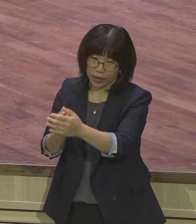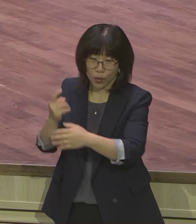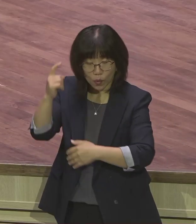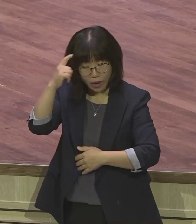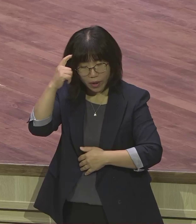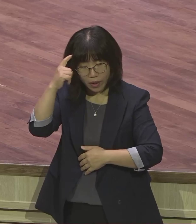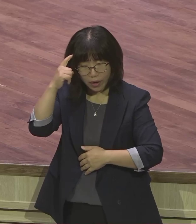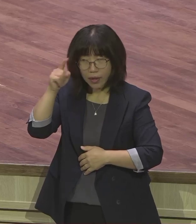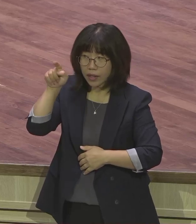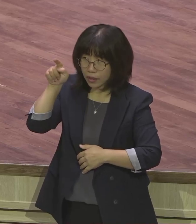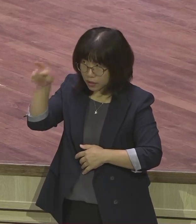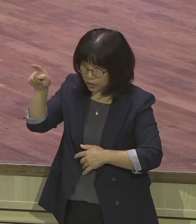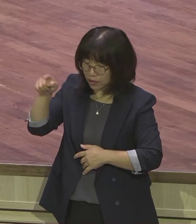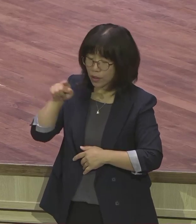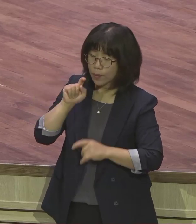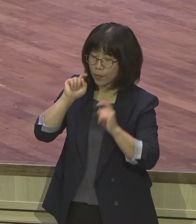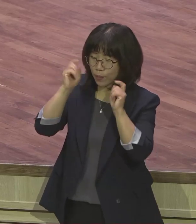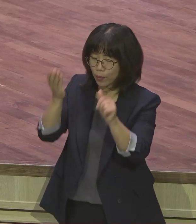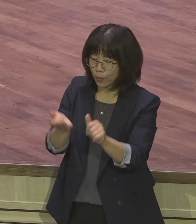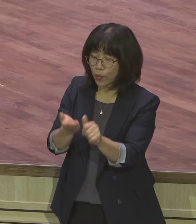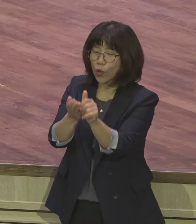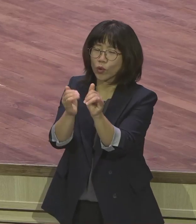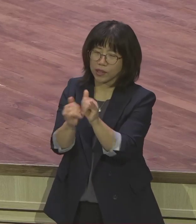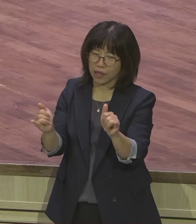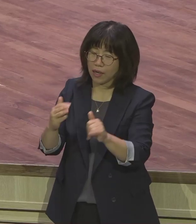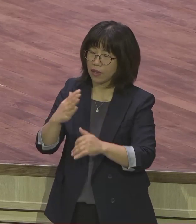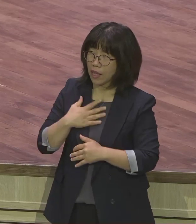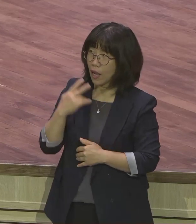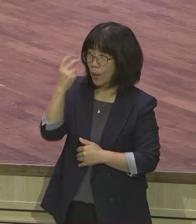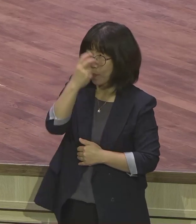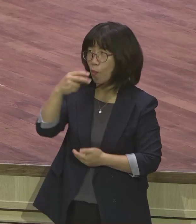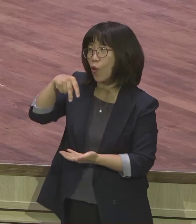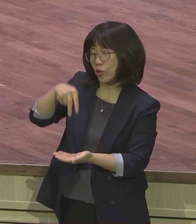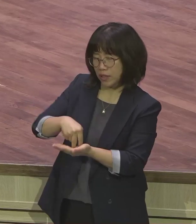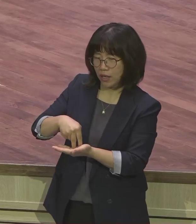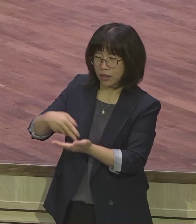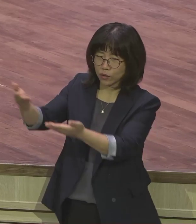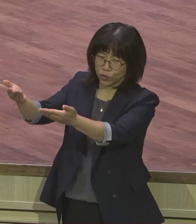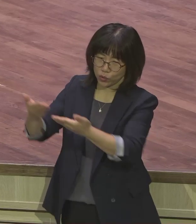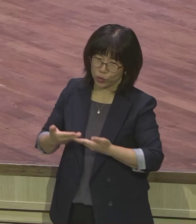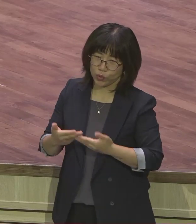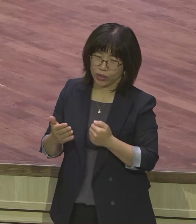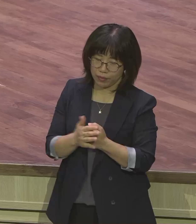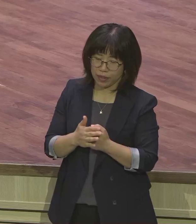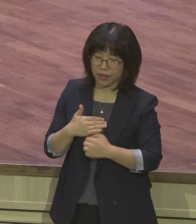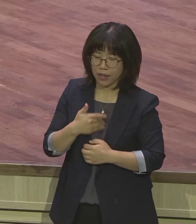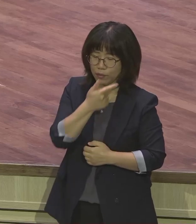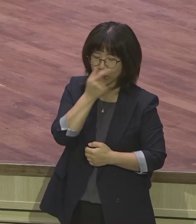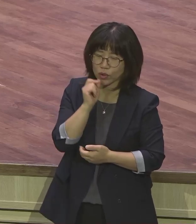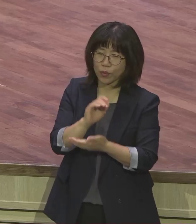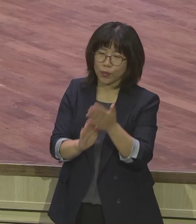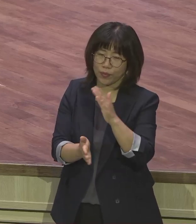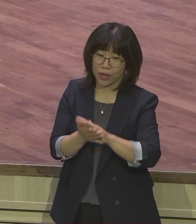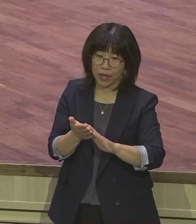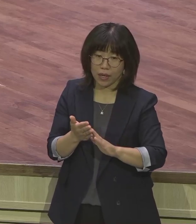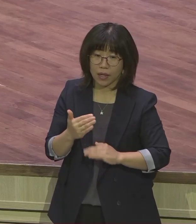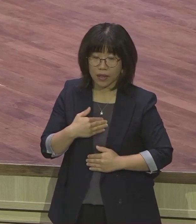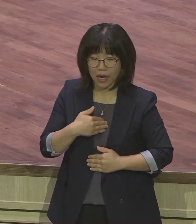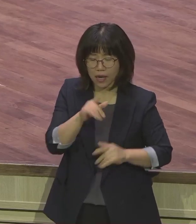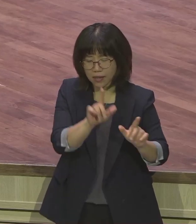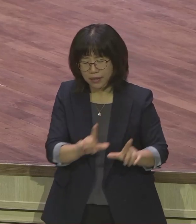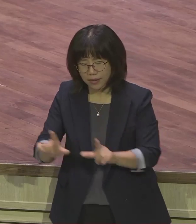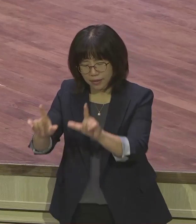목자가 누구냐 따라서 양들은 보장되게 되면 그래요 그렇기 때문에 부족함이 없다 내 인생의 목자는